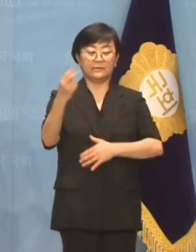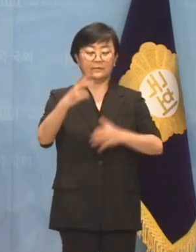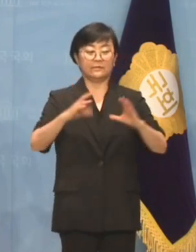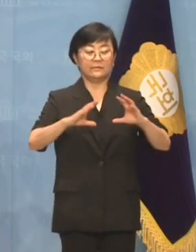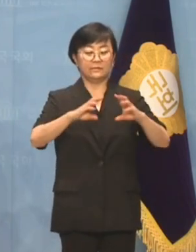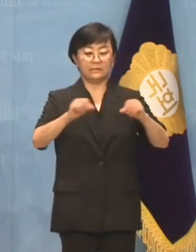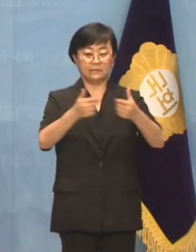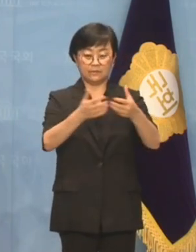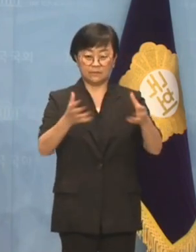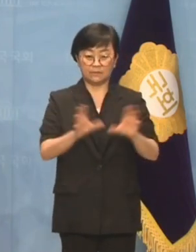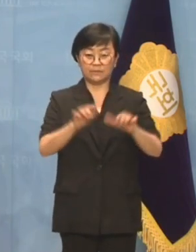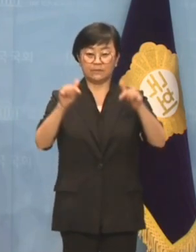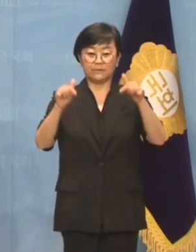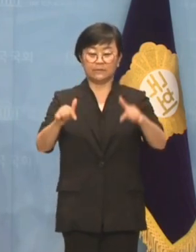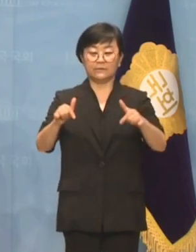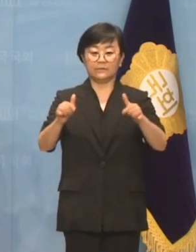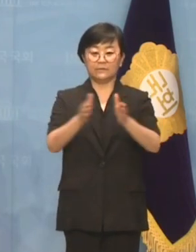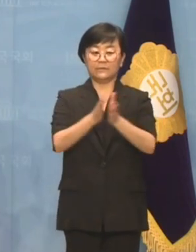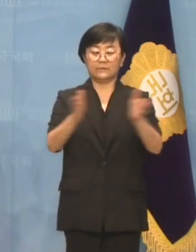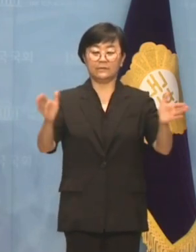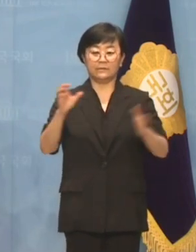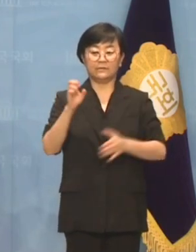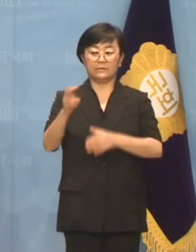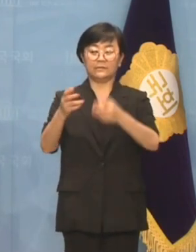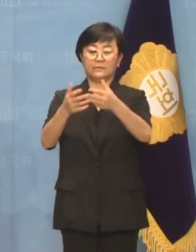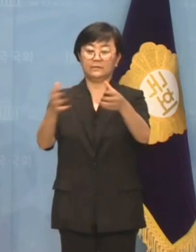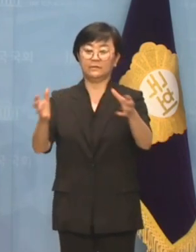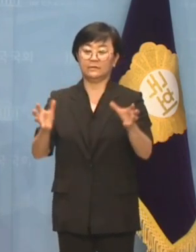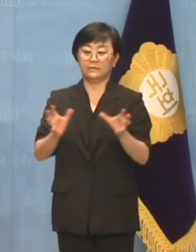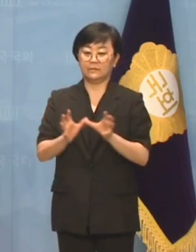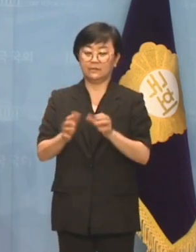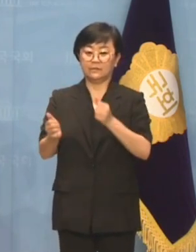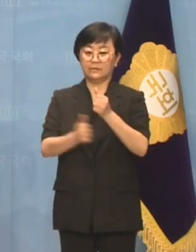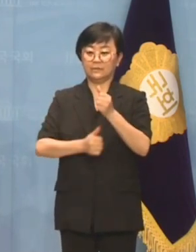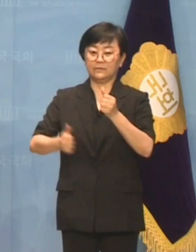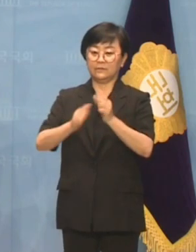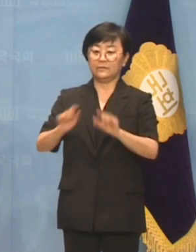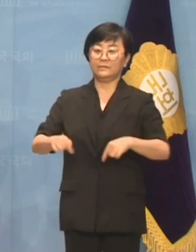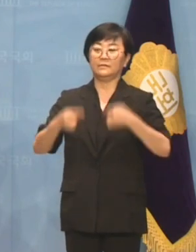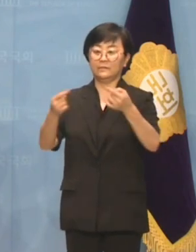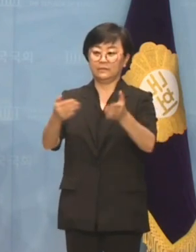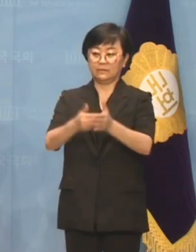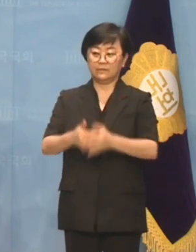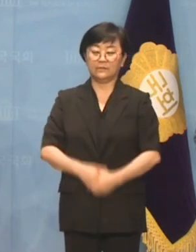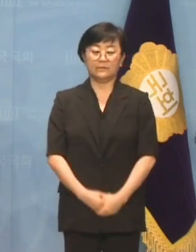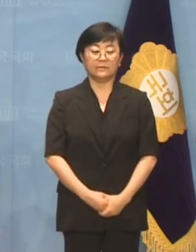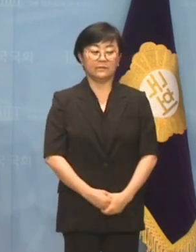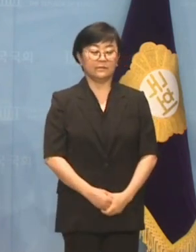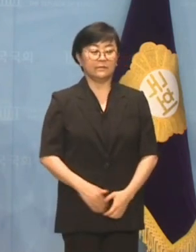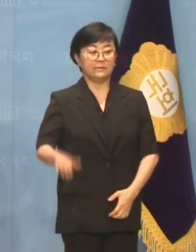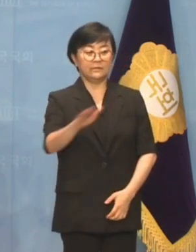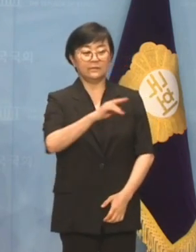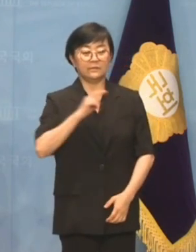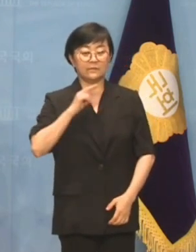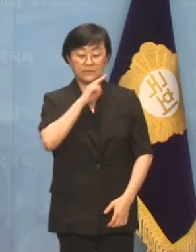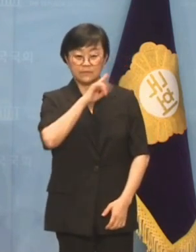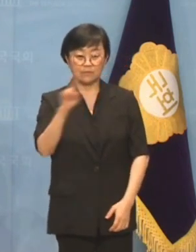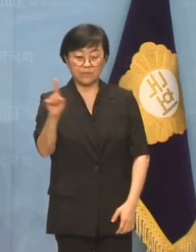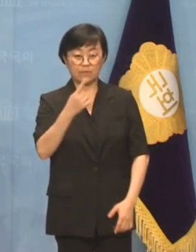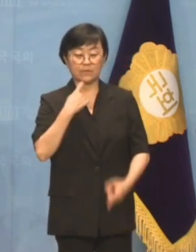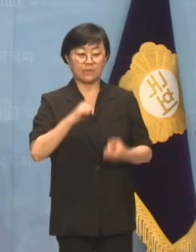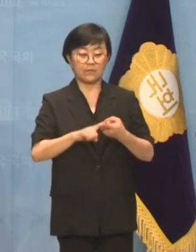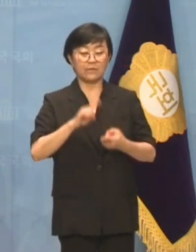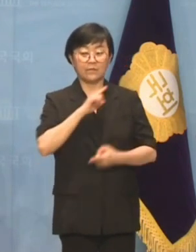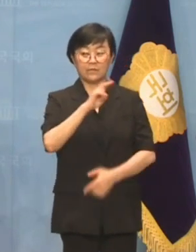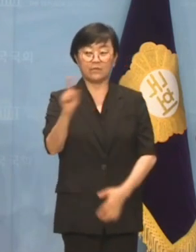그리고 국토위 간사부터 시작해서 여당 국토위원들이 전체에 참석을 했습니다. 저희가 의심스럽게